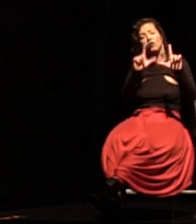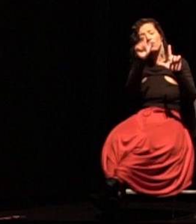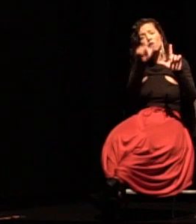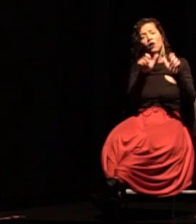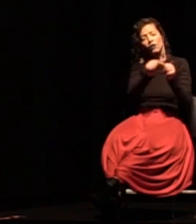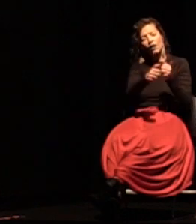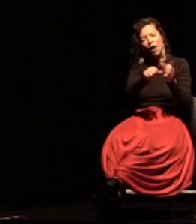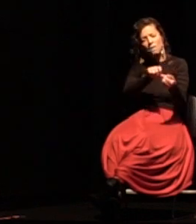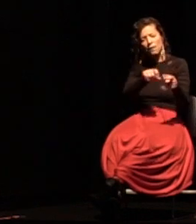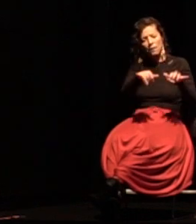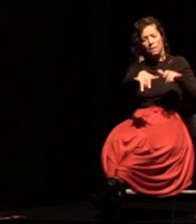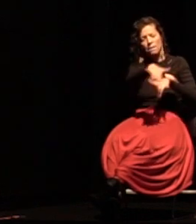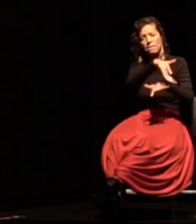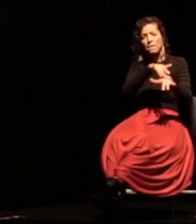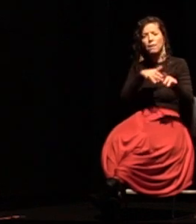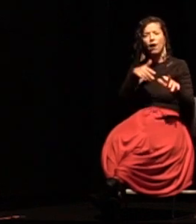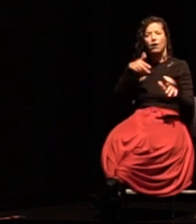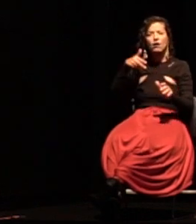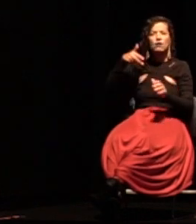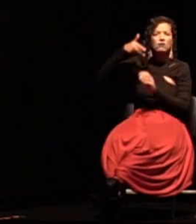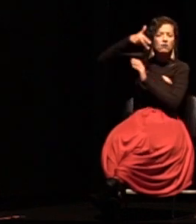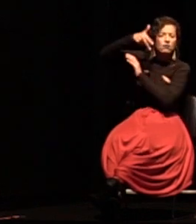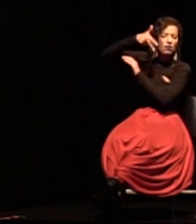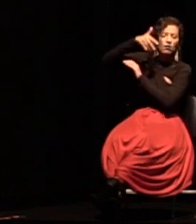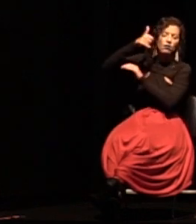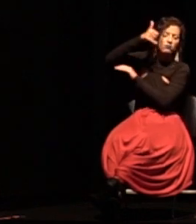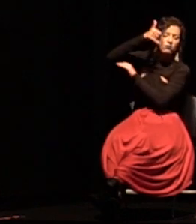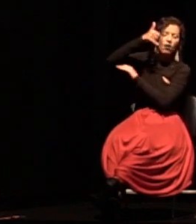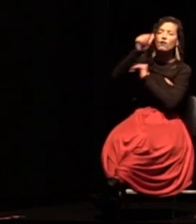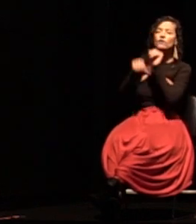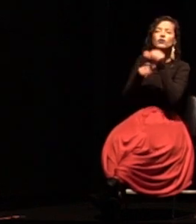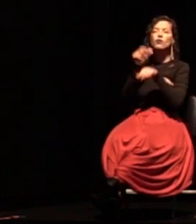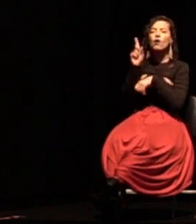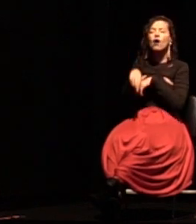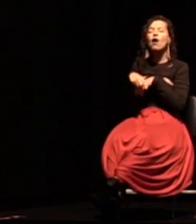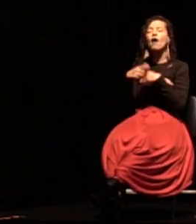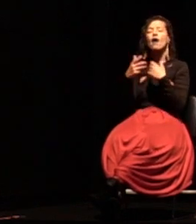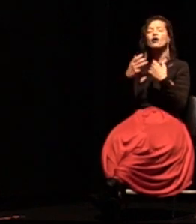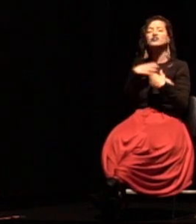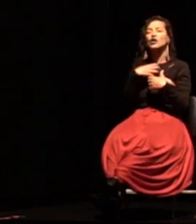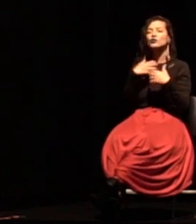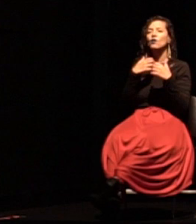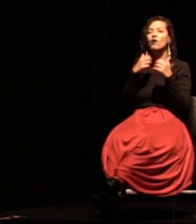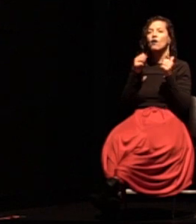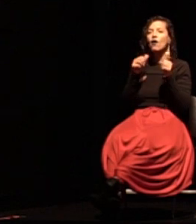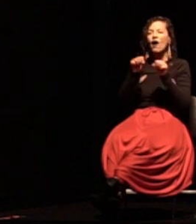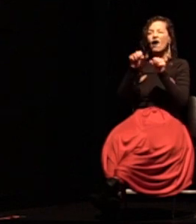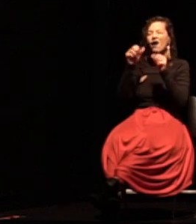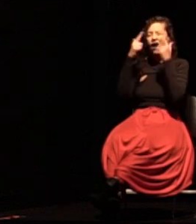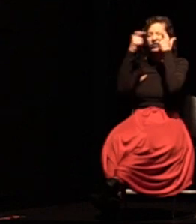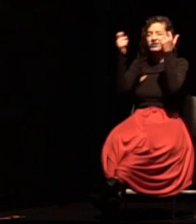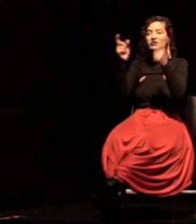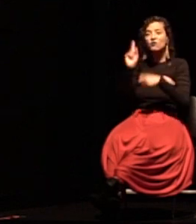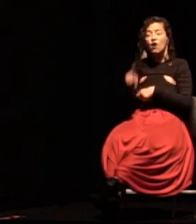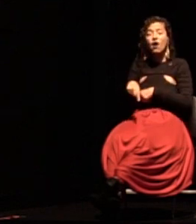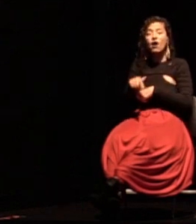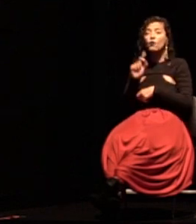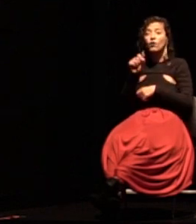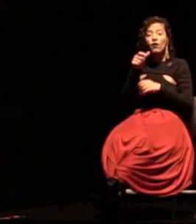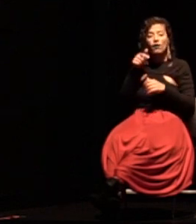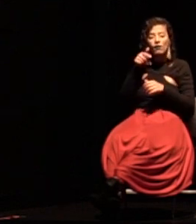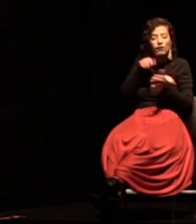espelho adoidado? Por que, que de repente aquela ação vira uma ação de agressão? Ela é uma ação de investigação. É essa a